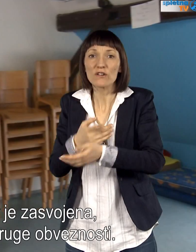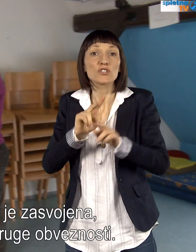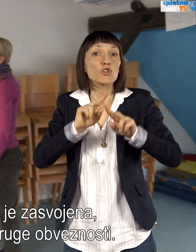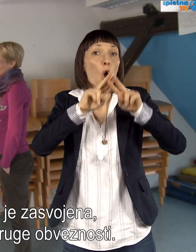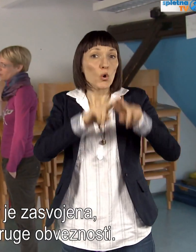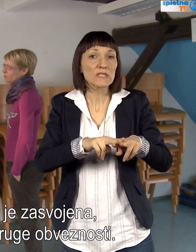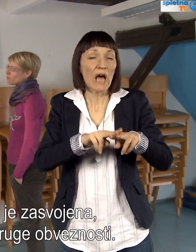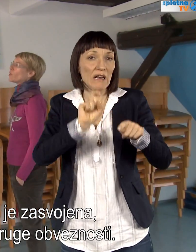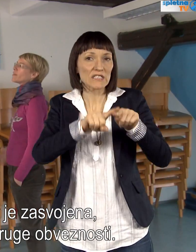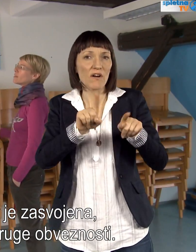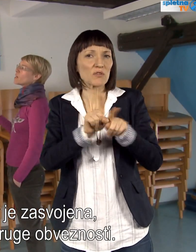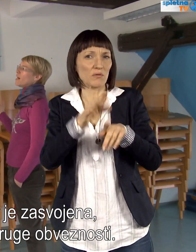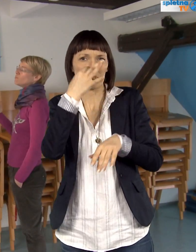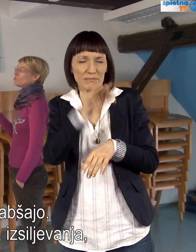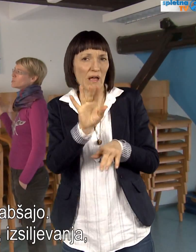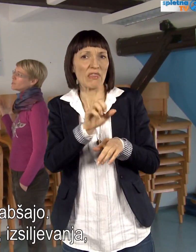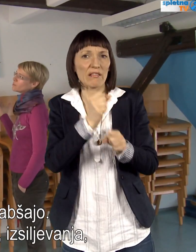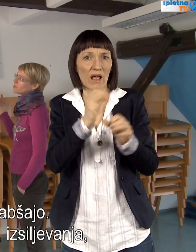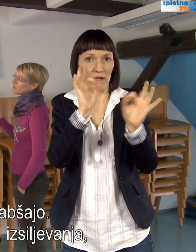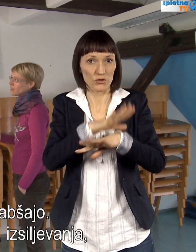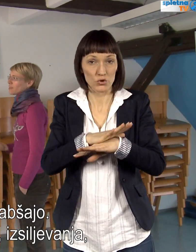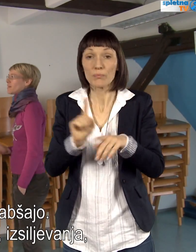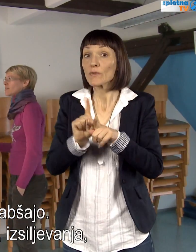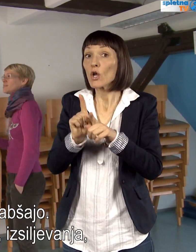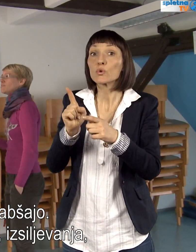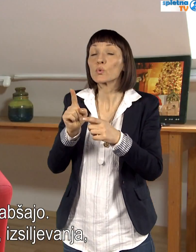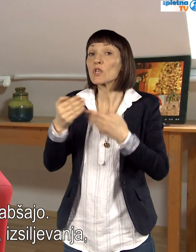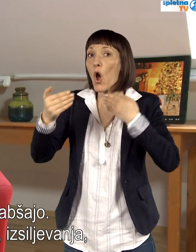nima časa za nekaj drugega. Tudi odnosi se sicer